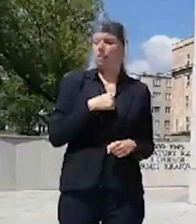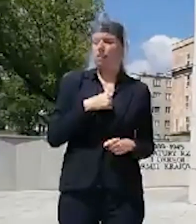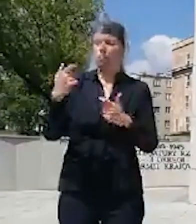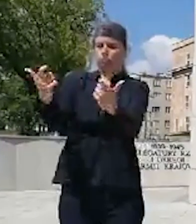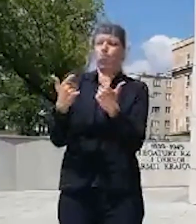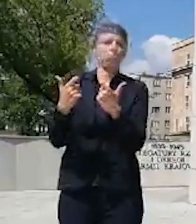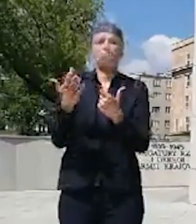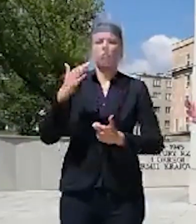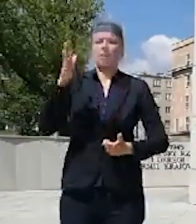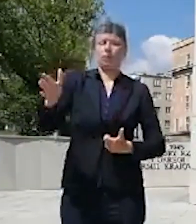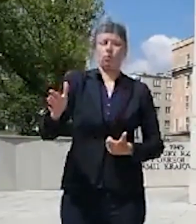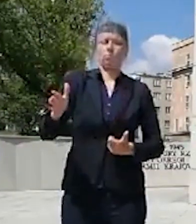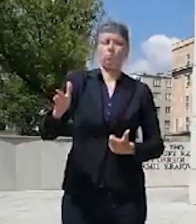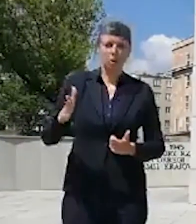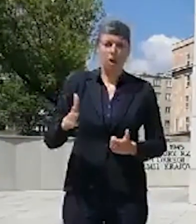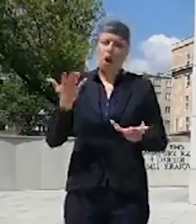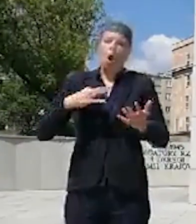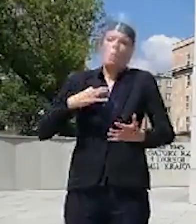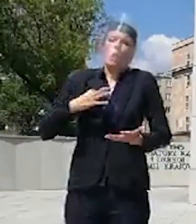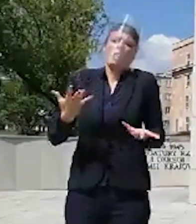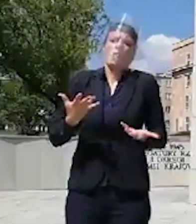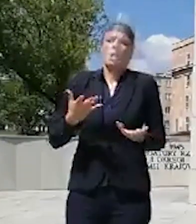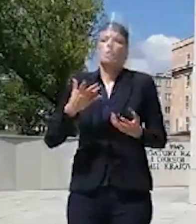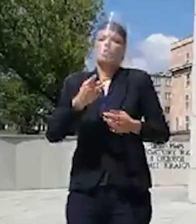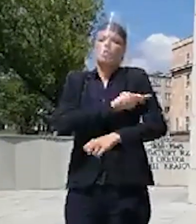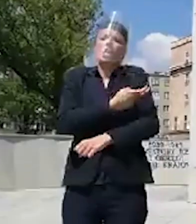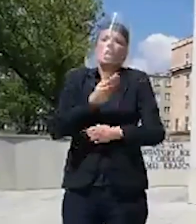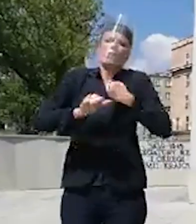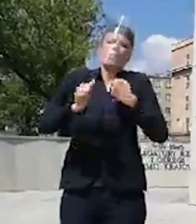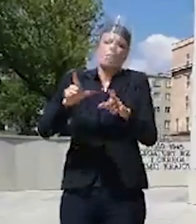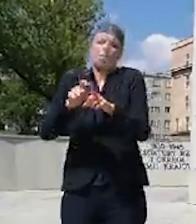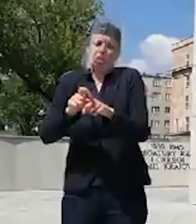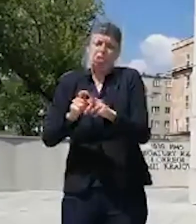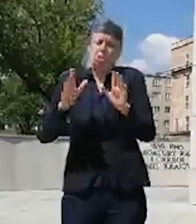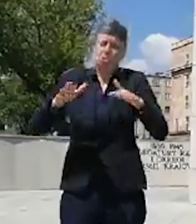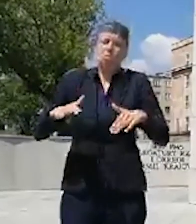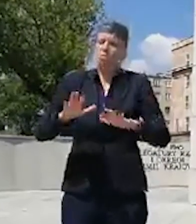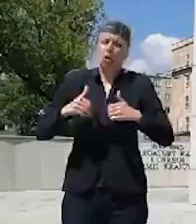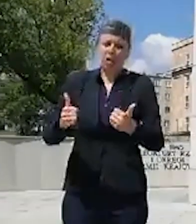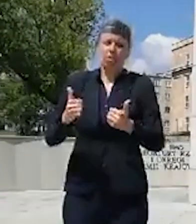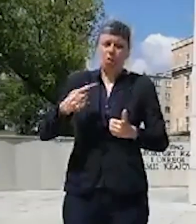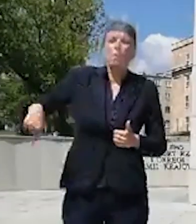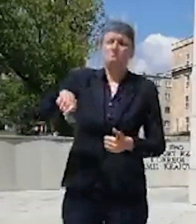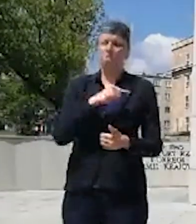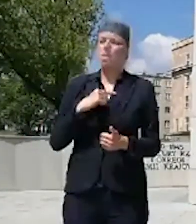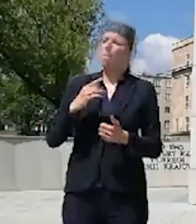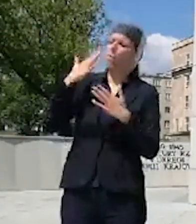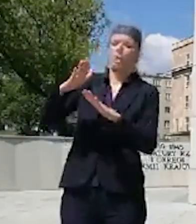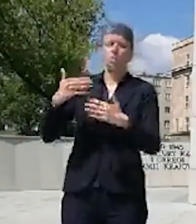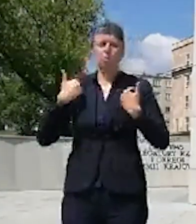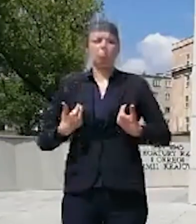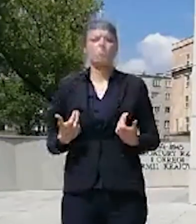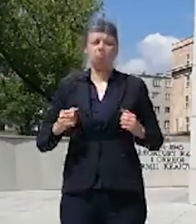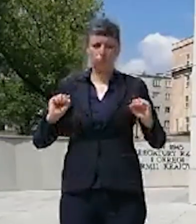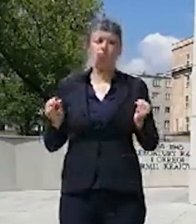wybory w czerwcu, w lipcu, czy w październiku, to pokażemy partiom, gdzie ich miejsce. Jeżeli tego 28 czerwca te wybory zostaną przeprowadzone w prawidłowy sposób,